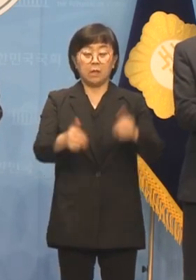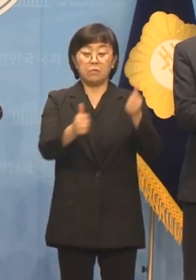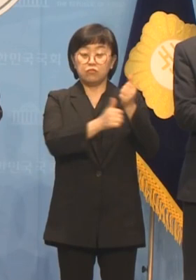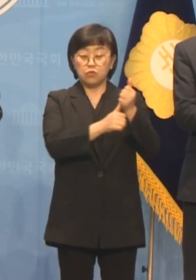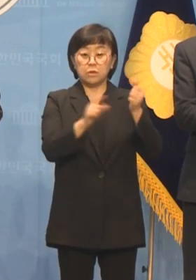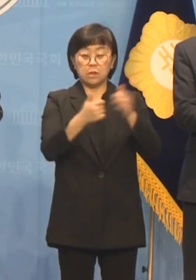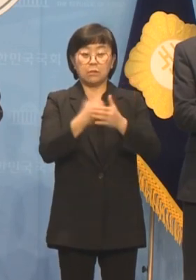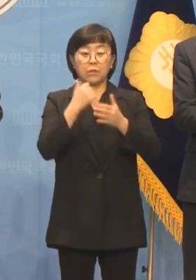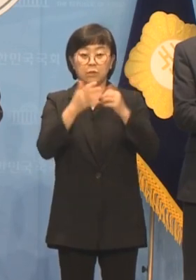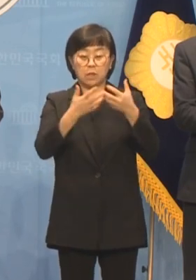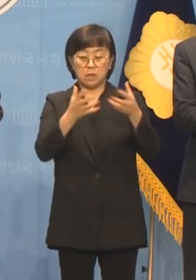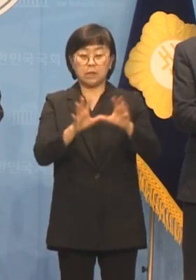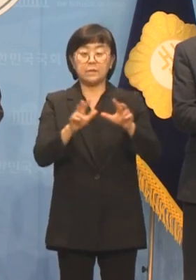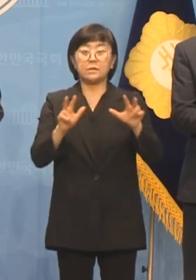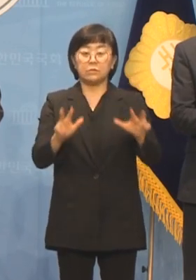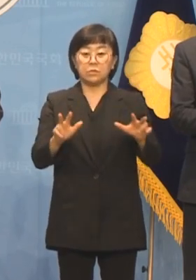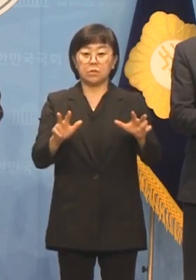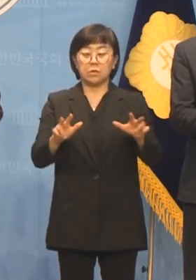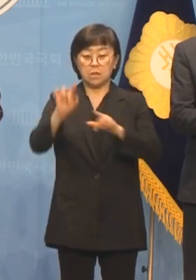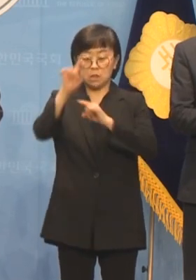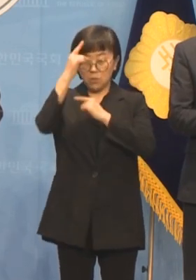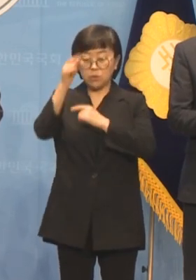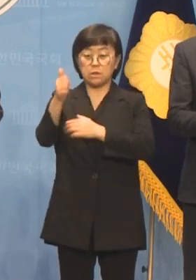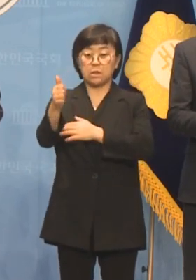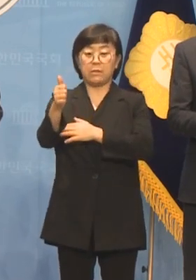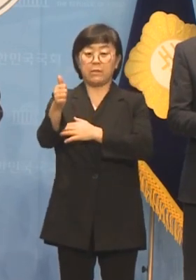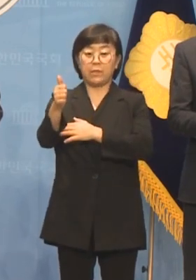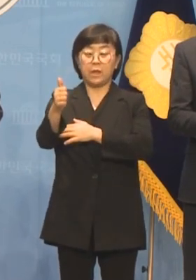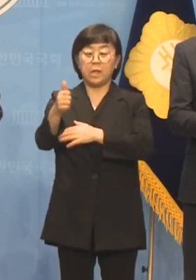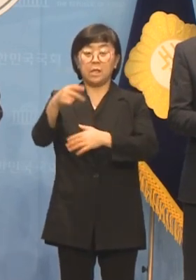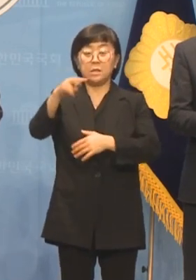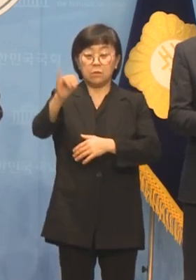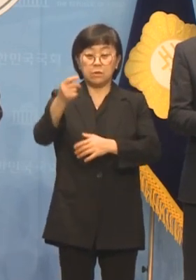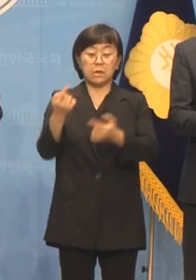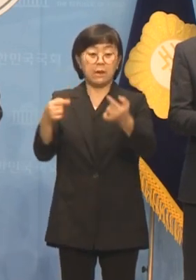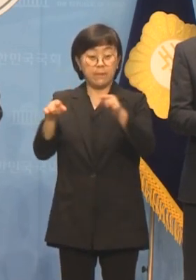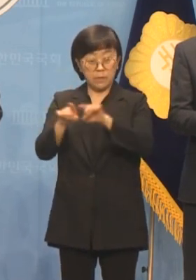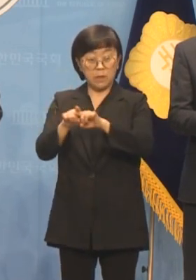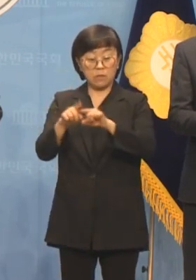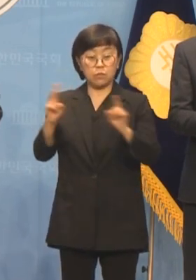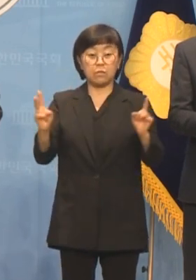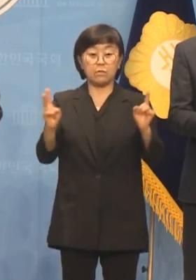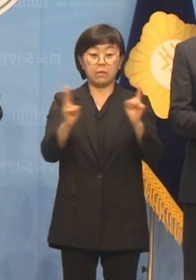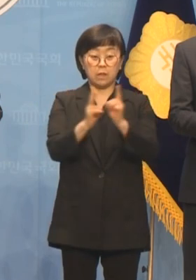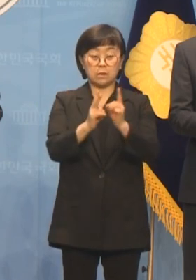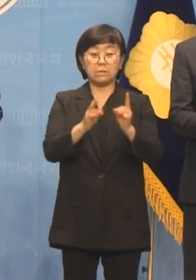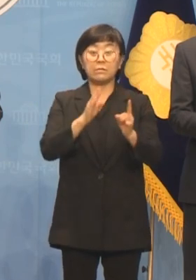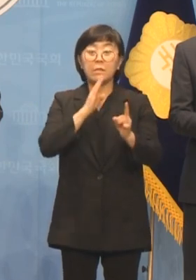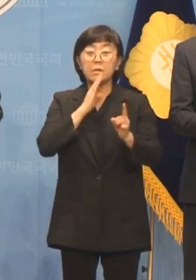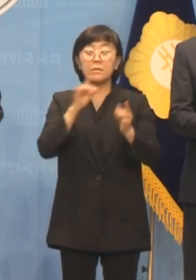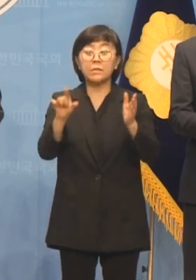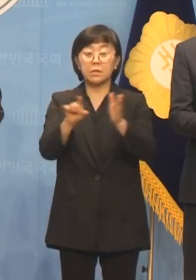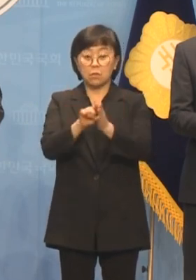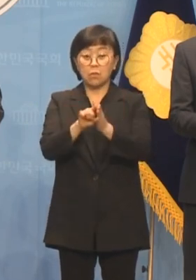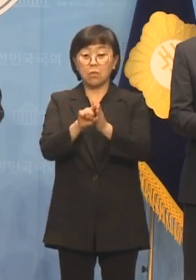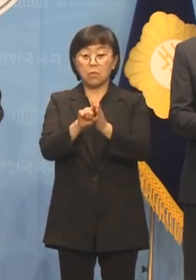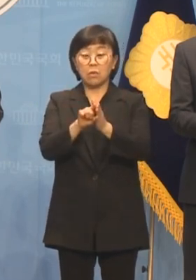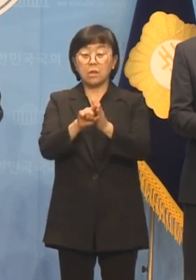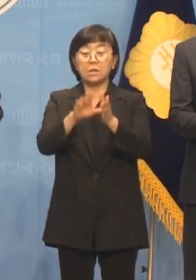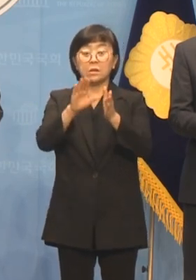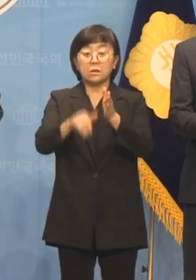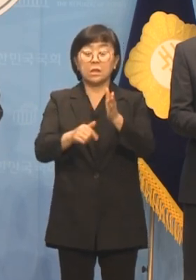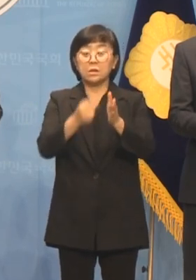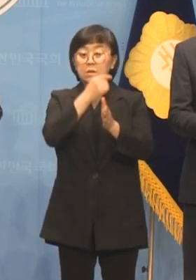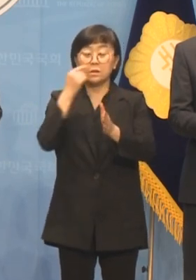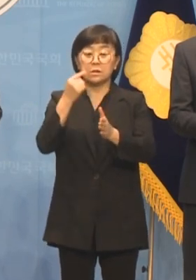부원장 변호인단은 현재도 이모 씨가 신모 씨와 함께 김용 전 부원장을 만난 것을 사실이라고 믿고 당시 증언을